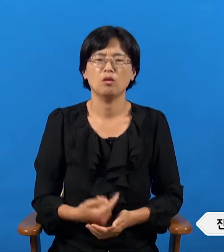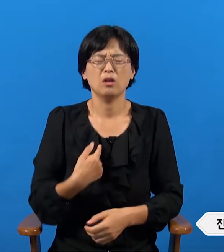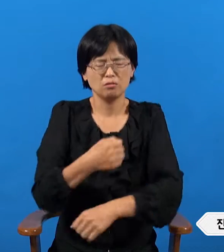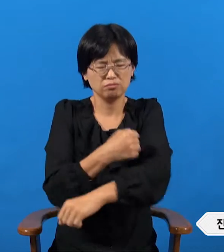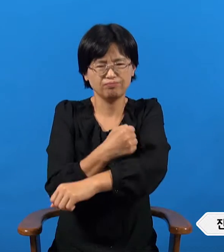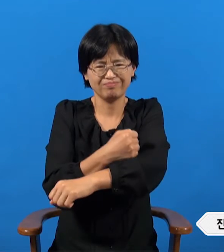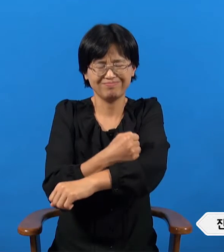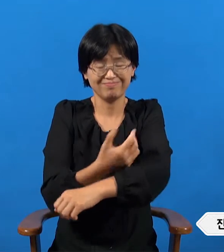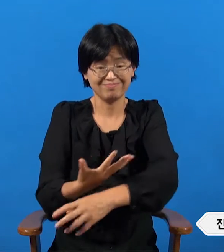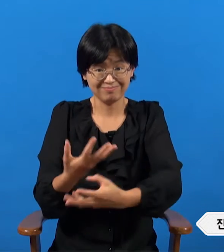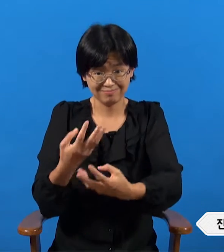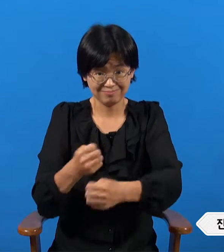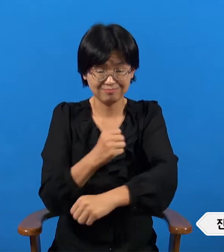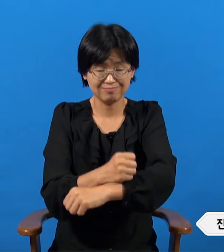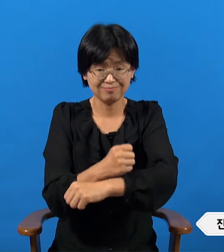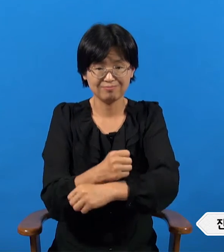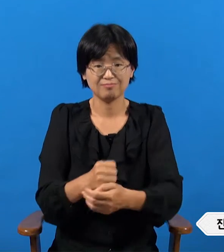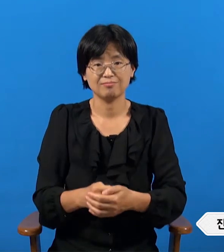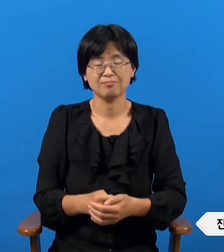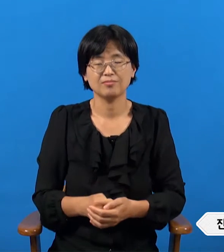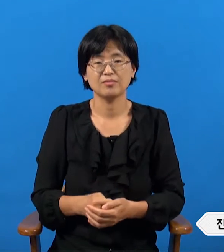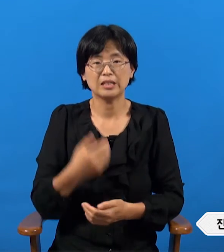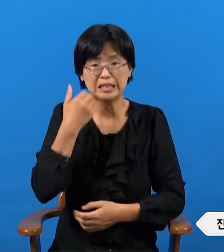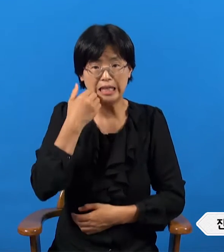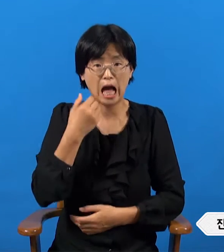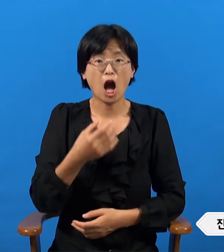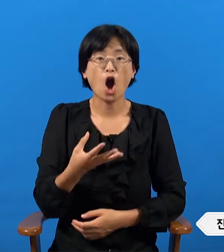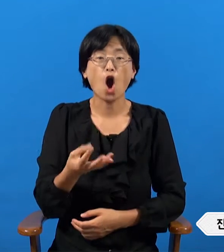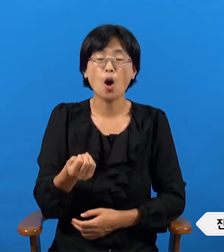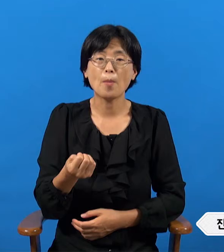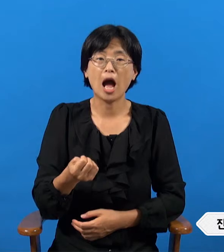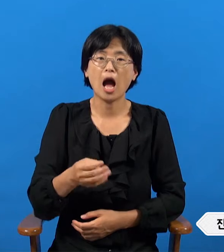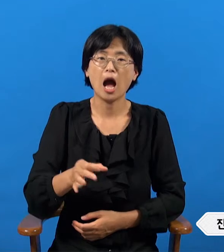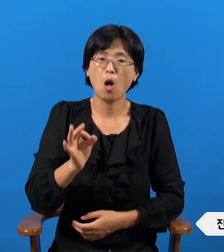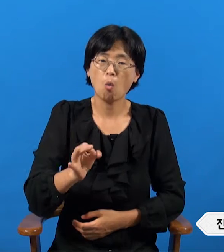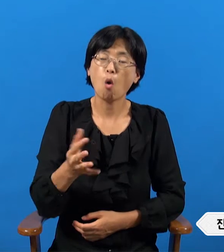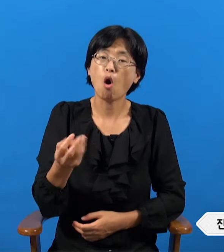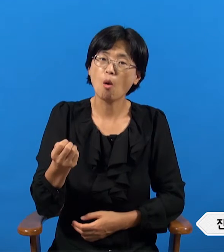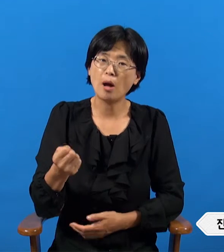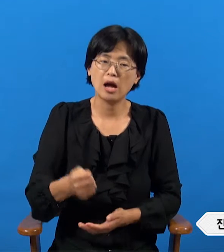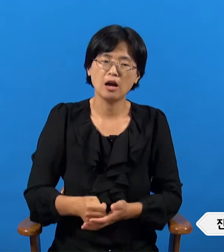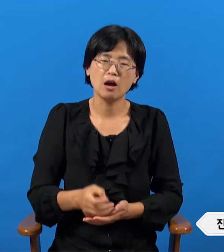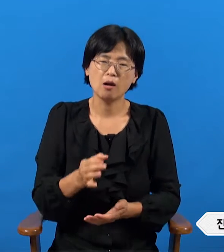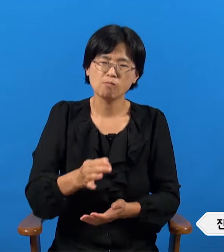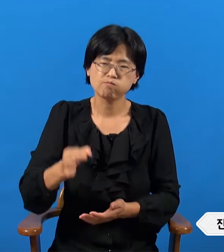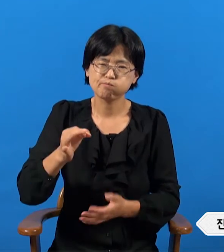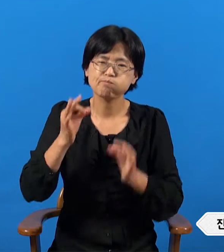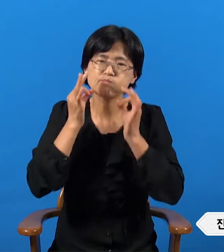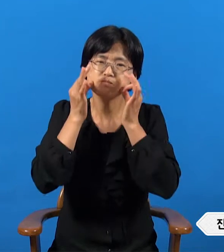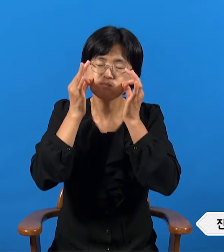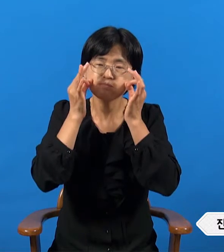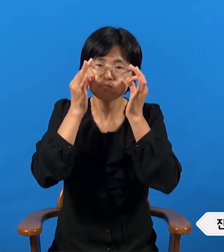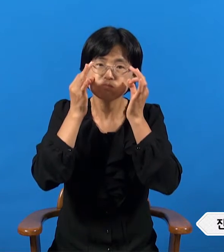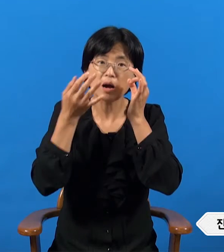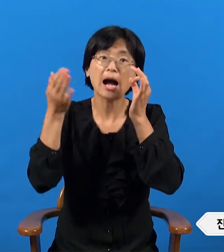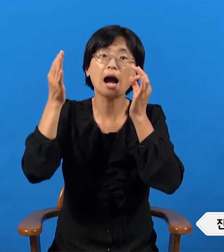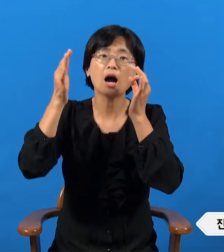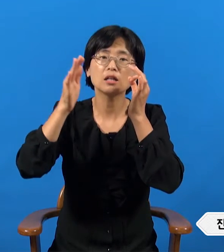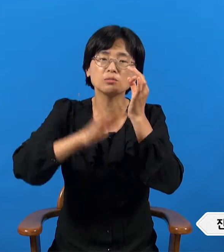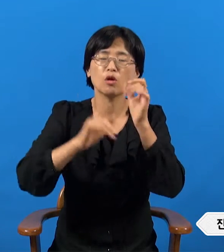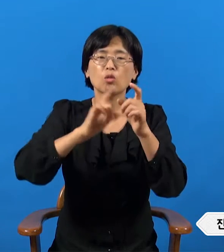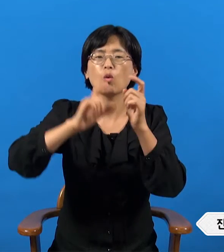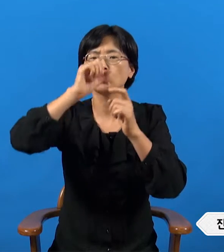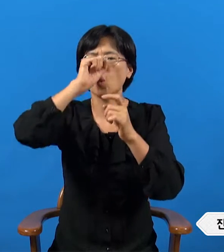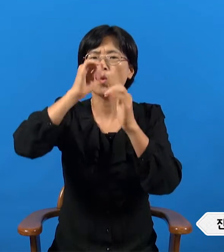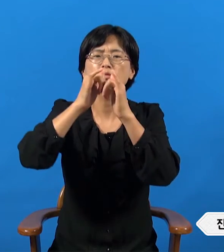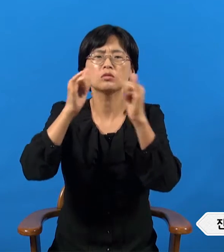향해서 그렇게 수고하고 애쓰고 내 몸값, 나의 가치를 높인다고 할지라도 더 나은 사람, 더 훌륭한